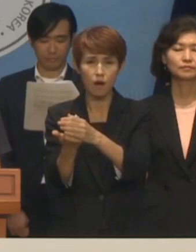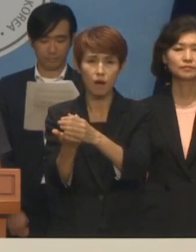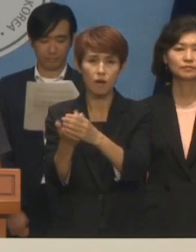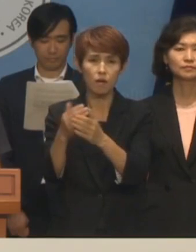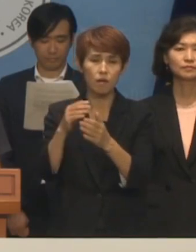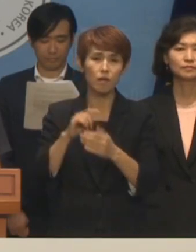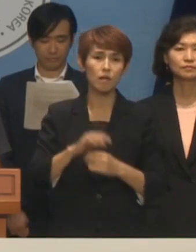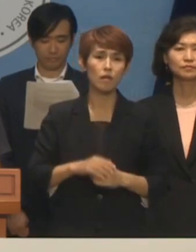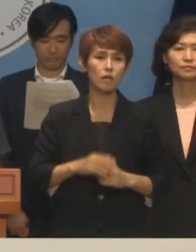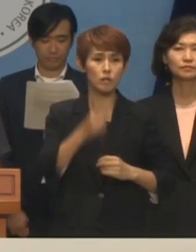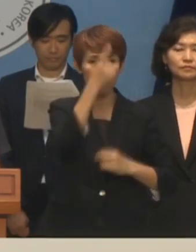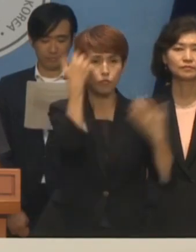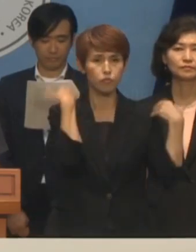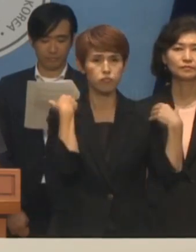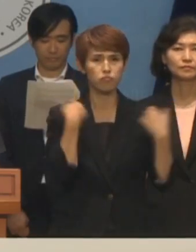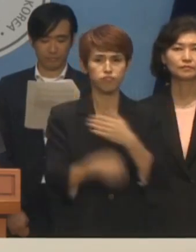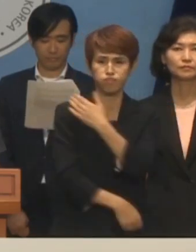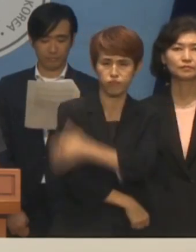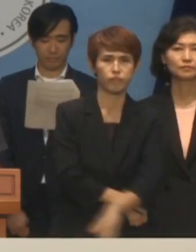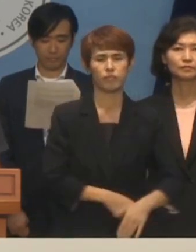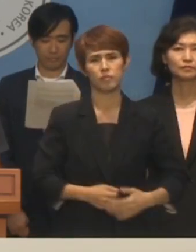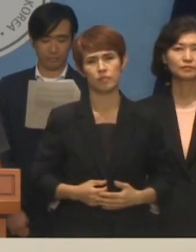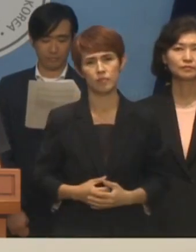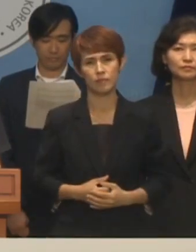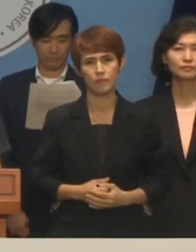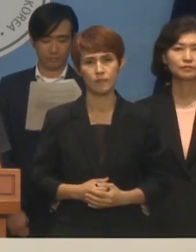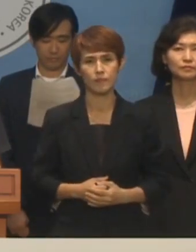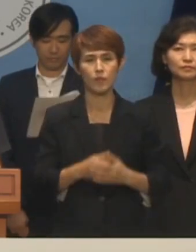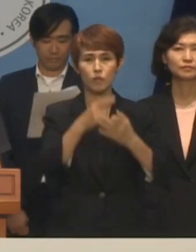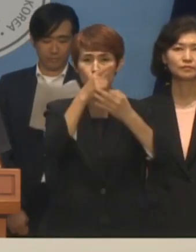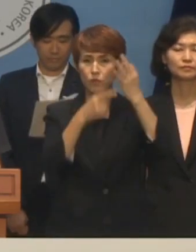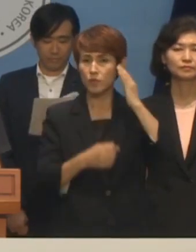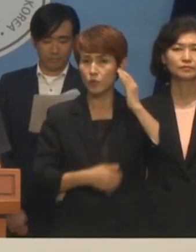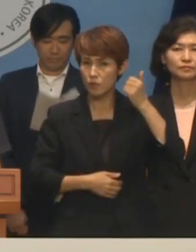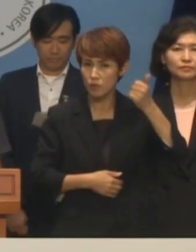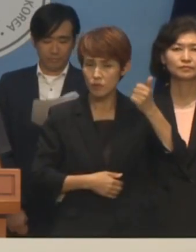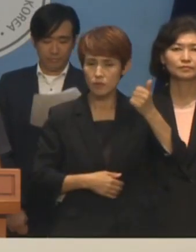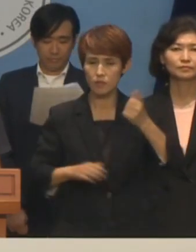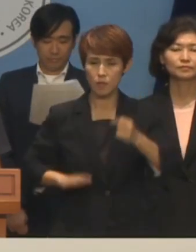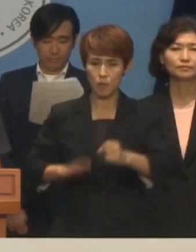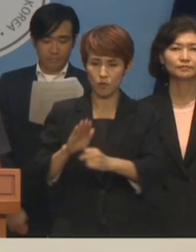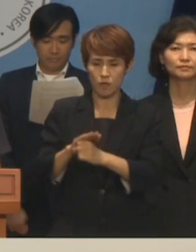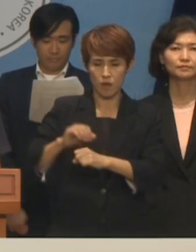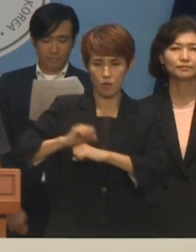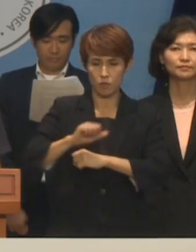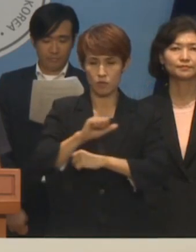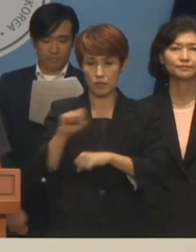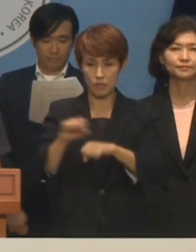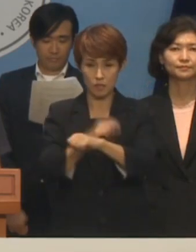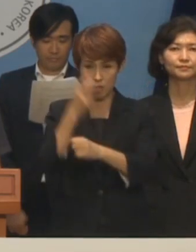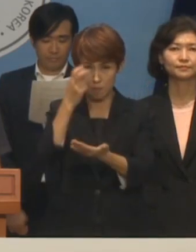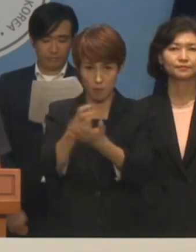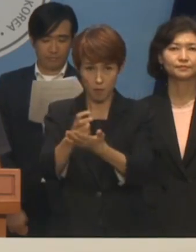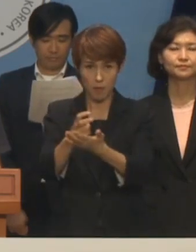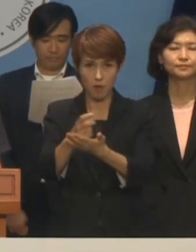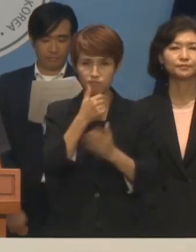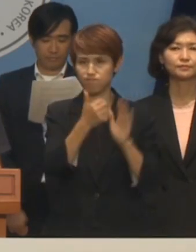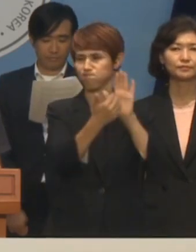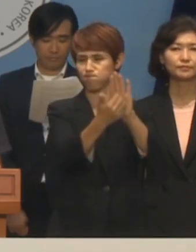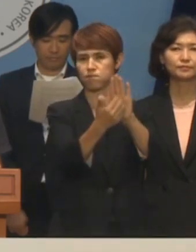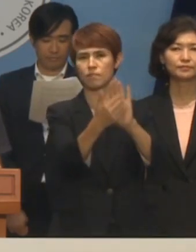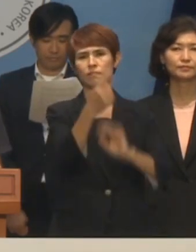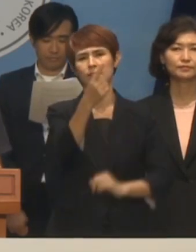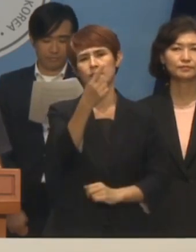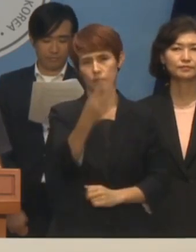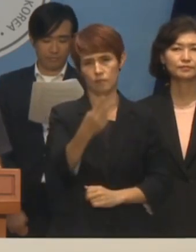그 역할을 다하지 못했습니다. 윤석열 대통령은 해병대원 특검법에 2번이나 거부권을 사용하며